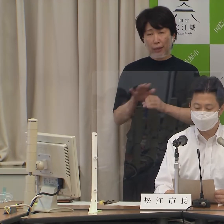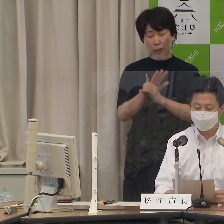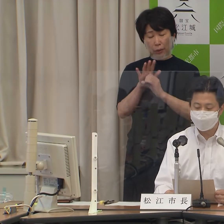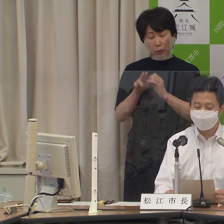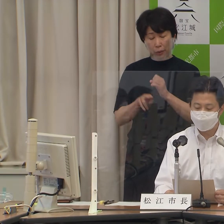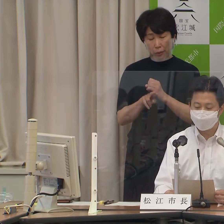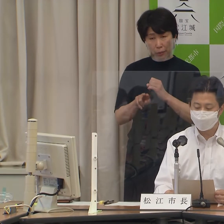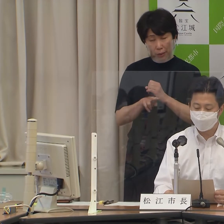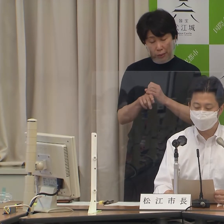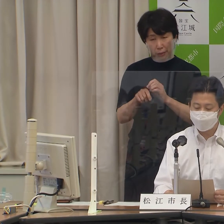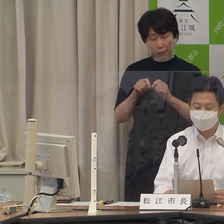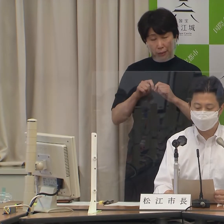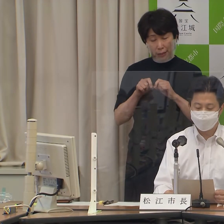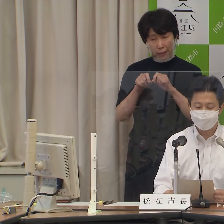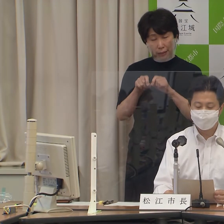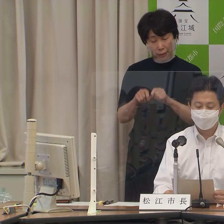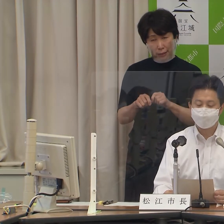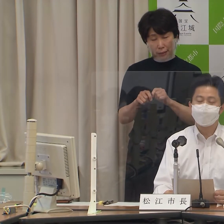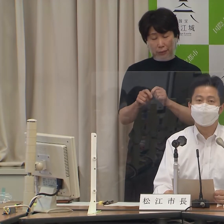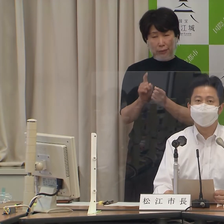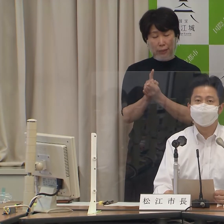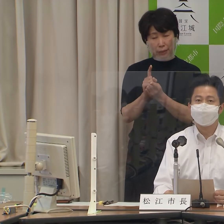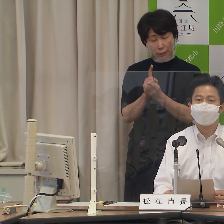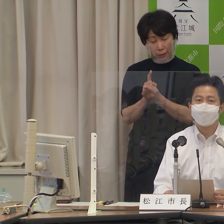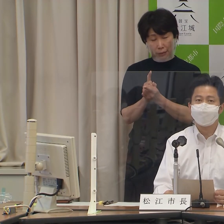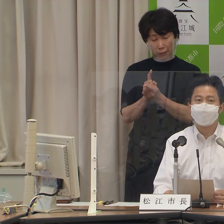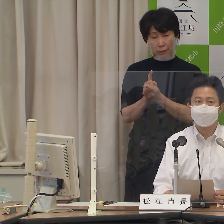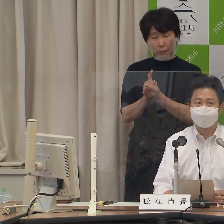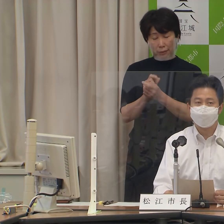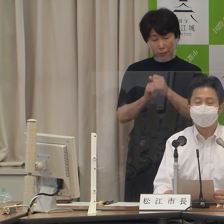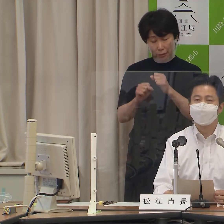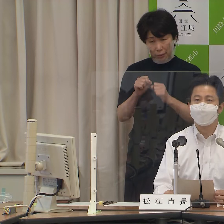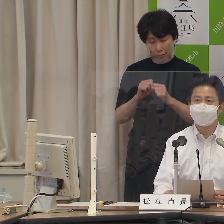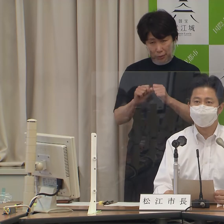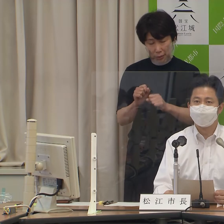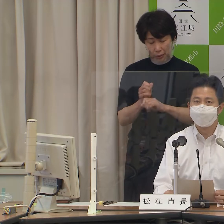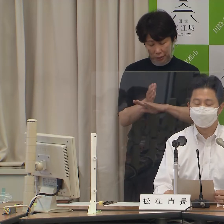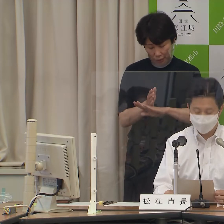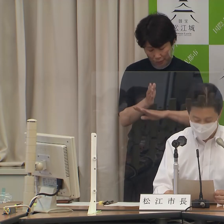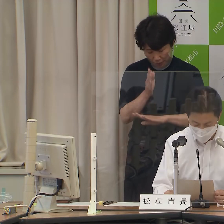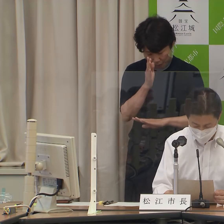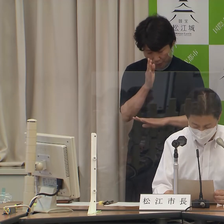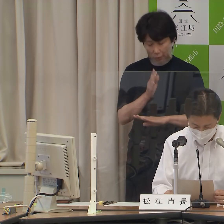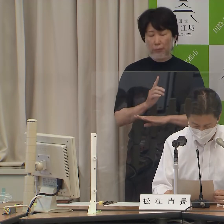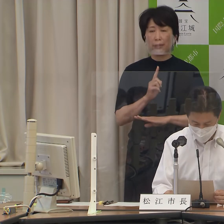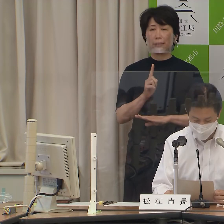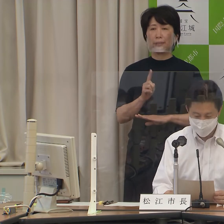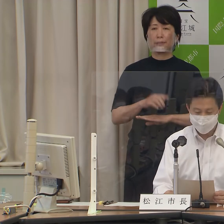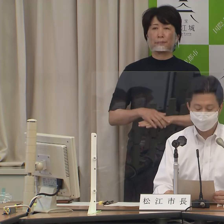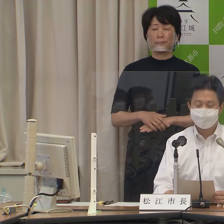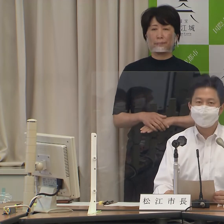ウイルス感染予防対策に取り組んでいただいておりますことに感謝を申し上げます。